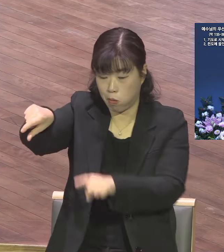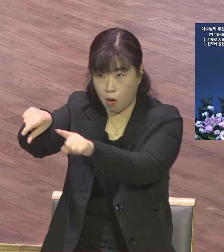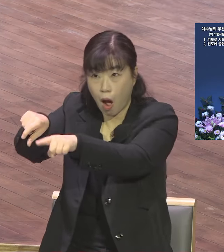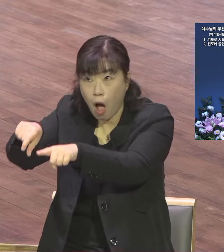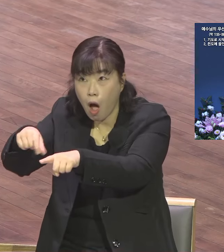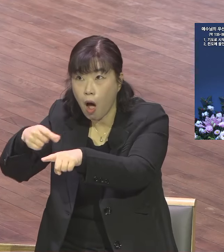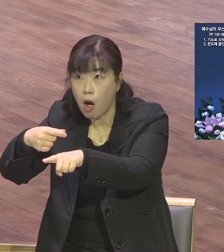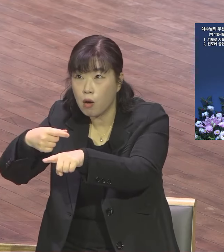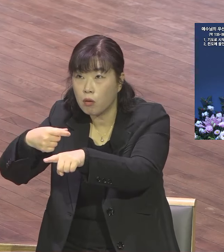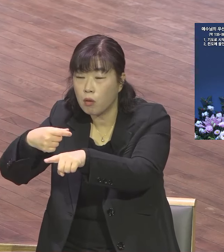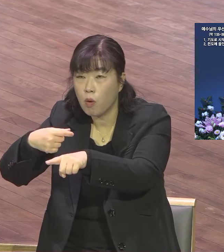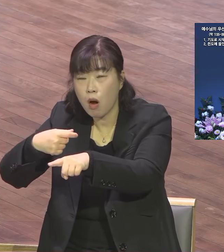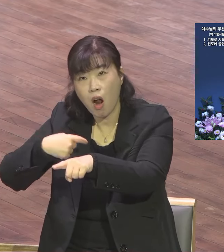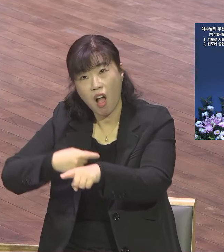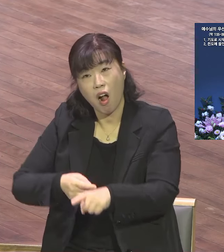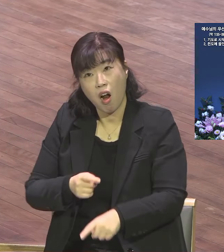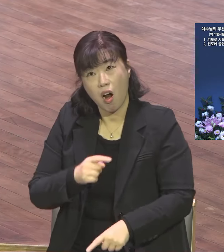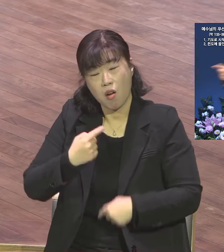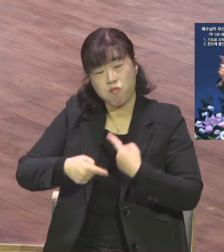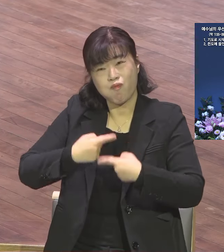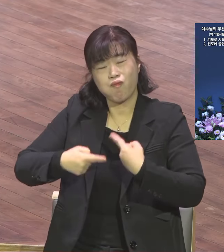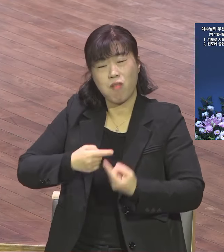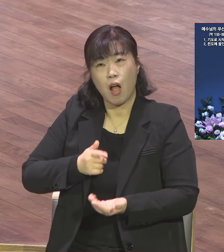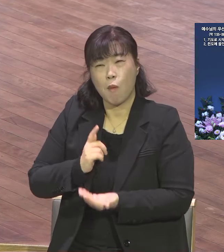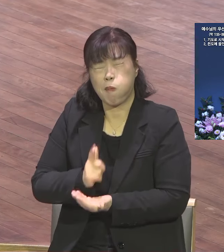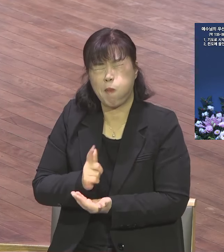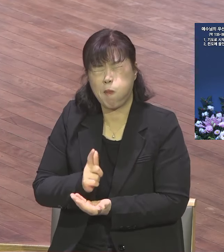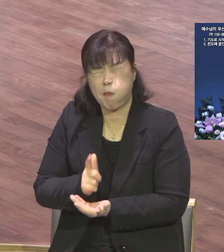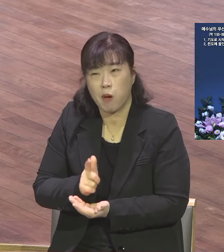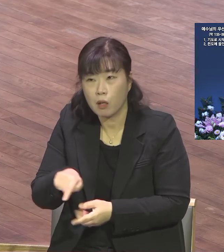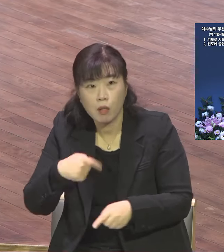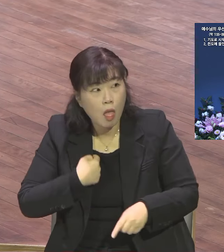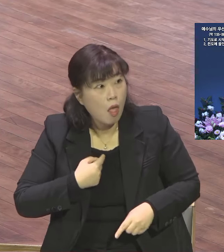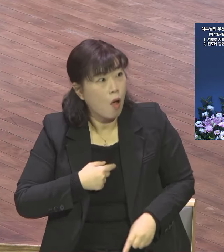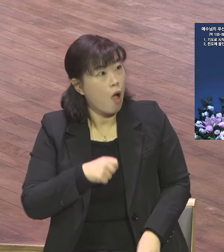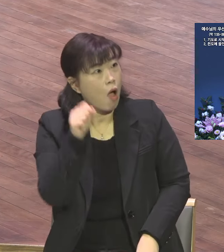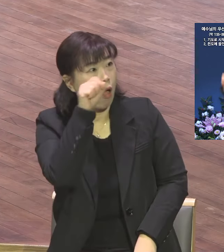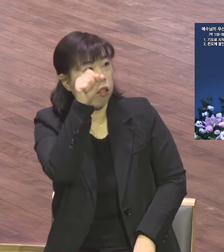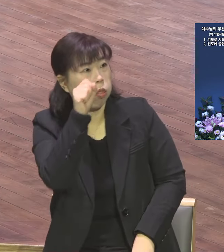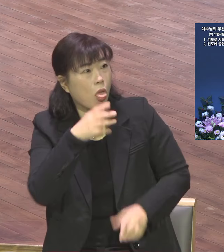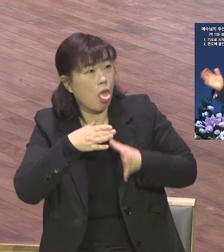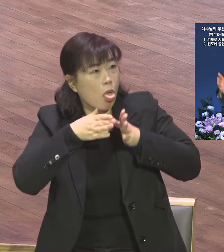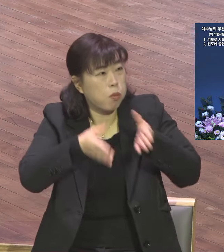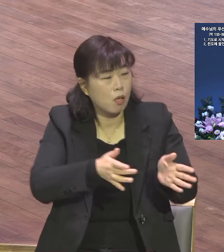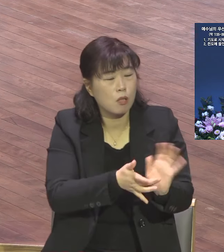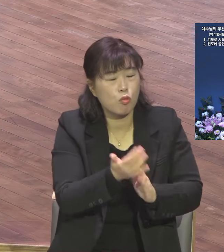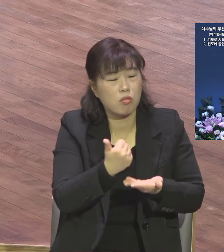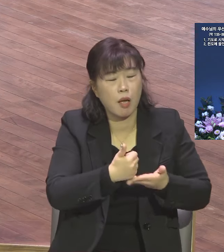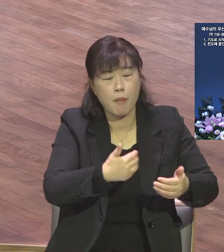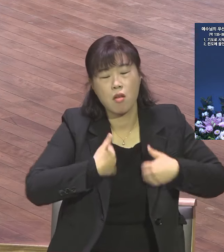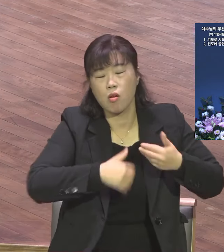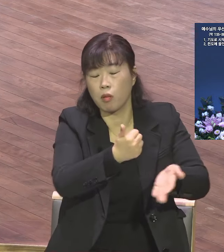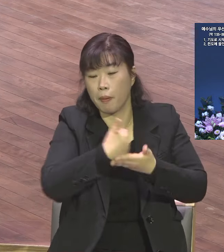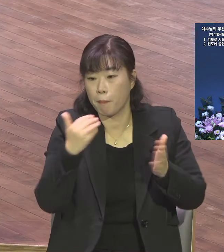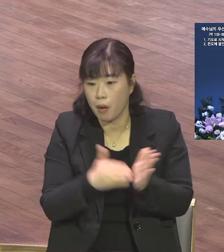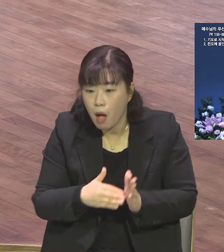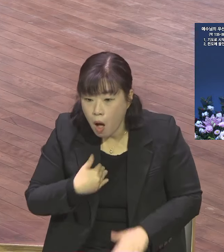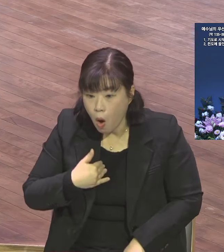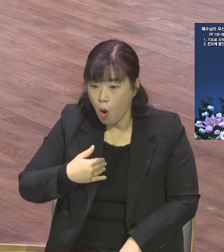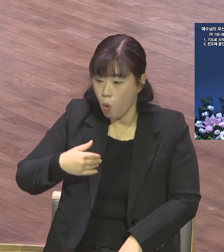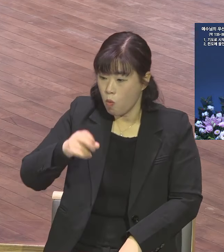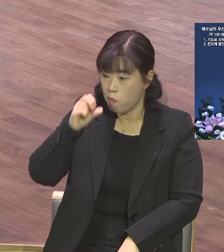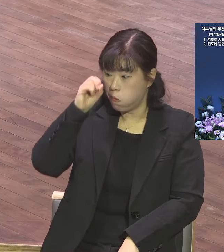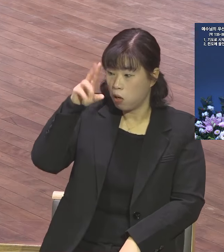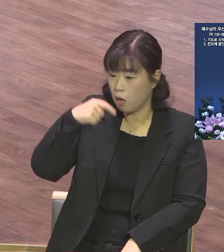이야 이럴 수가 있나. 제가 볼 때 100% 불가능해요. 제가 99%도 아니라 100% 안 믿을 인간이, 절대로 안 믿을